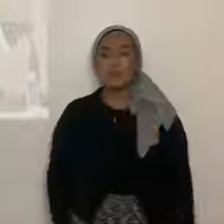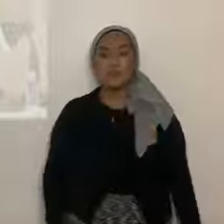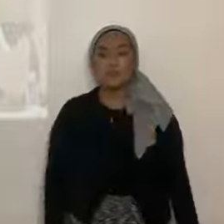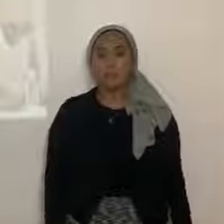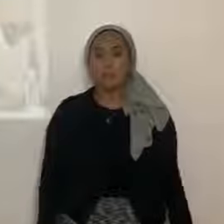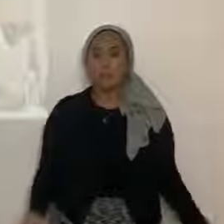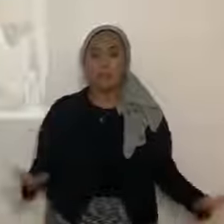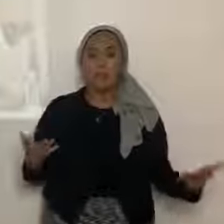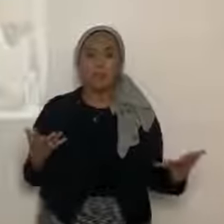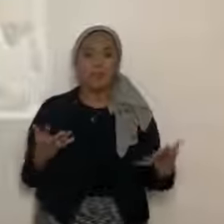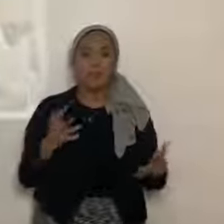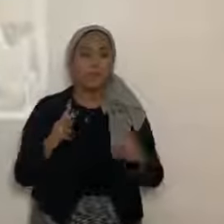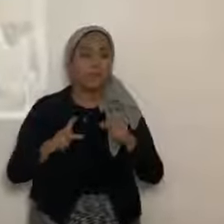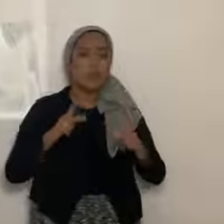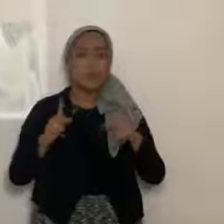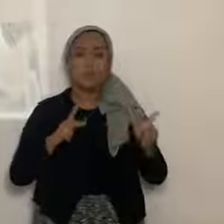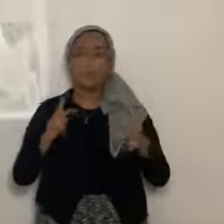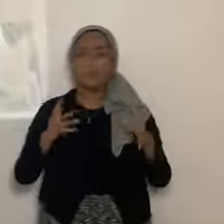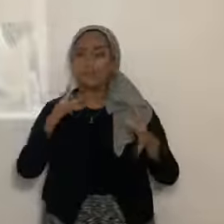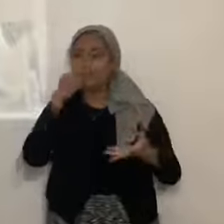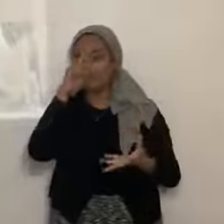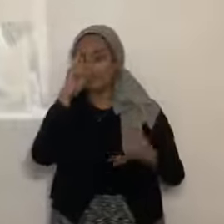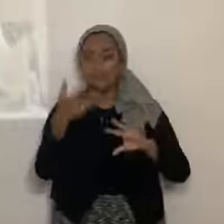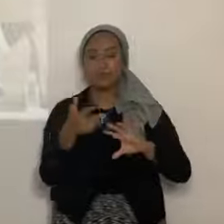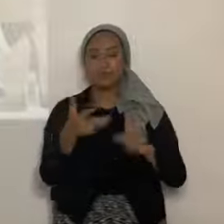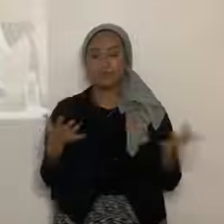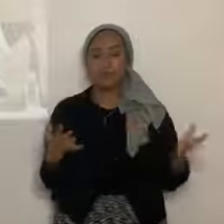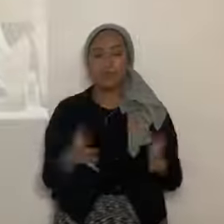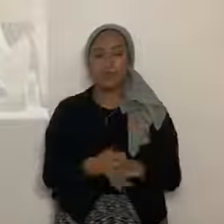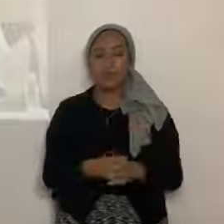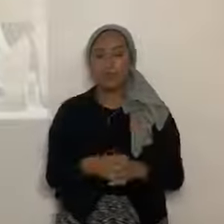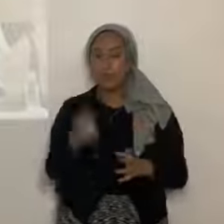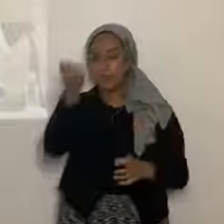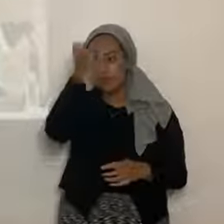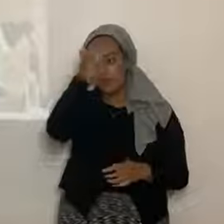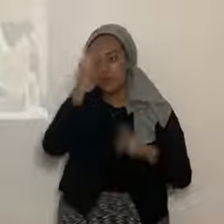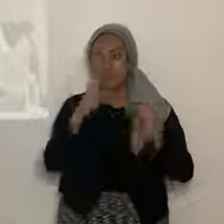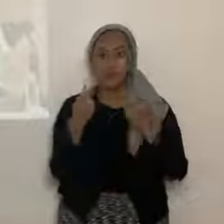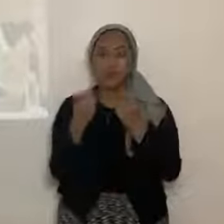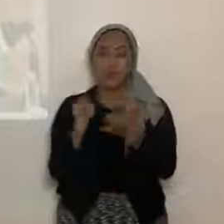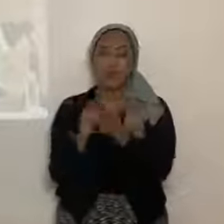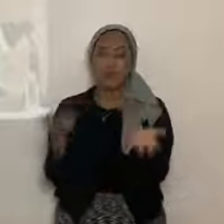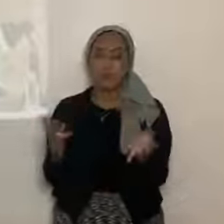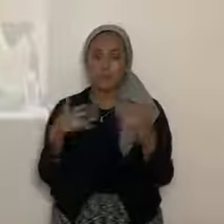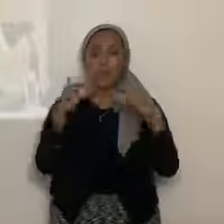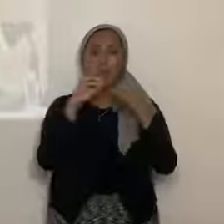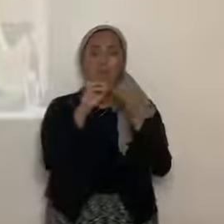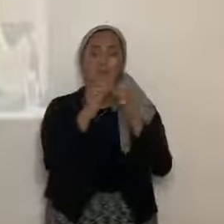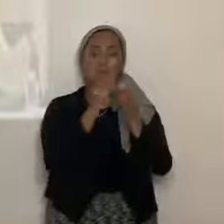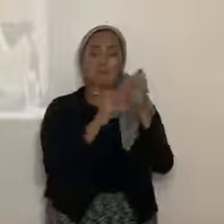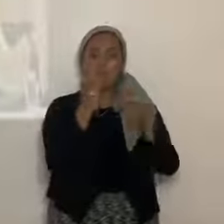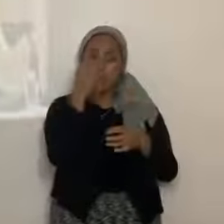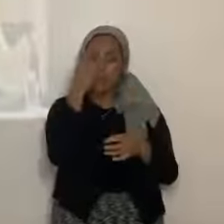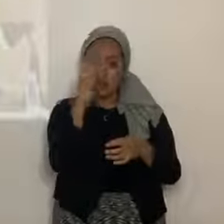es una, realmente una verdadera tontería hacer eso? Bueno, entonces, a ver, en Números 16 ahí dice, Coré, hijo de Isar,